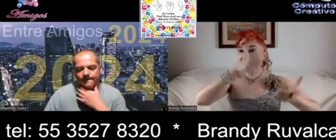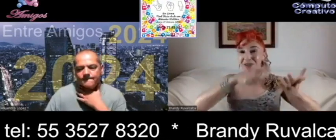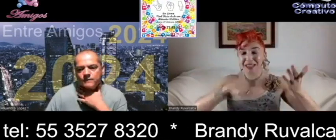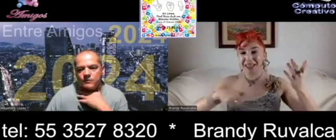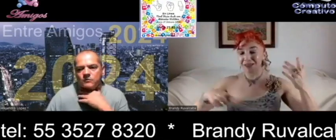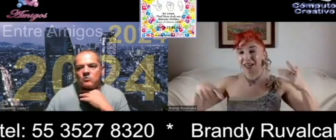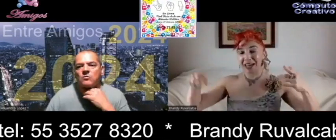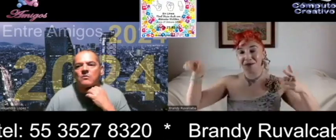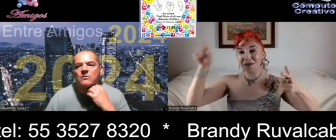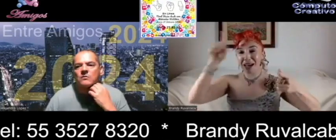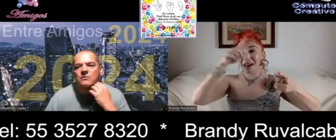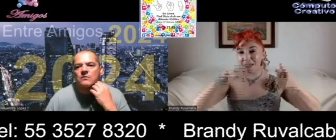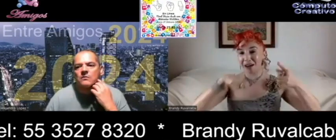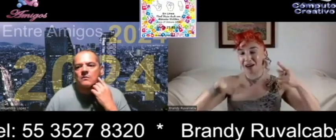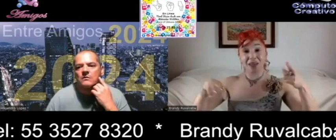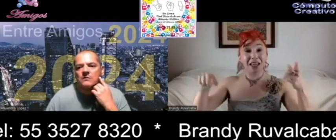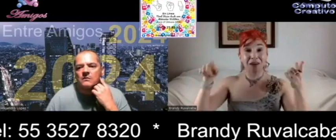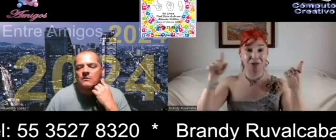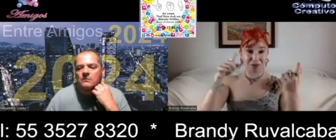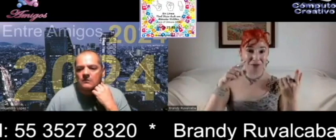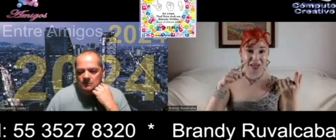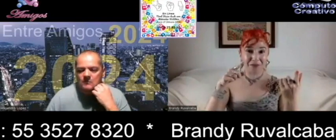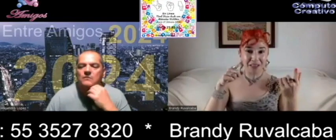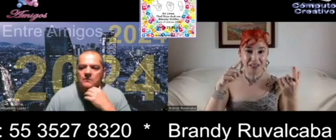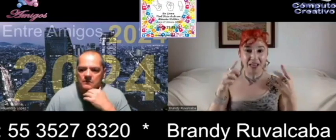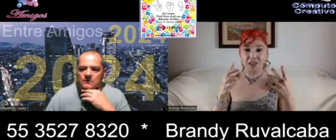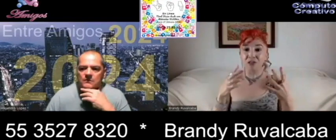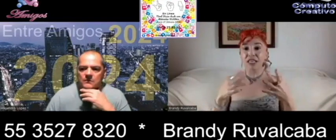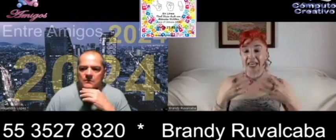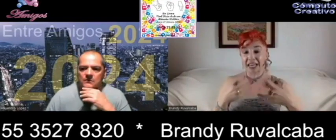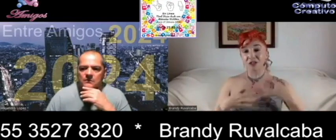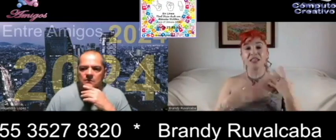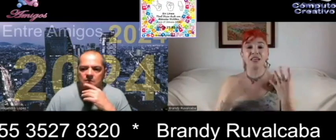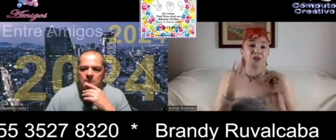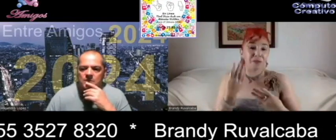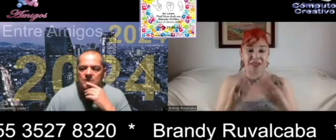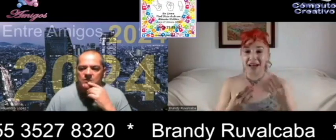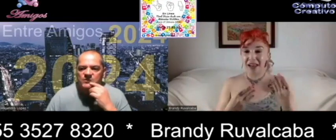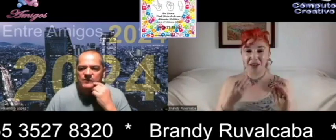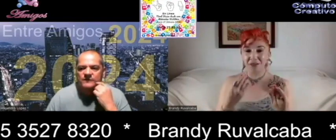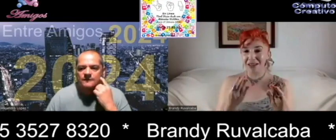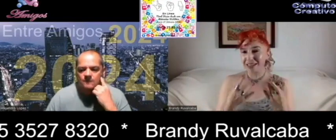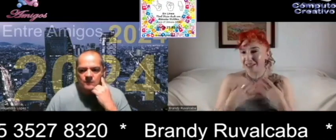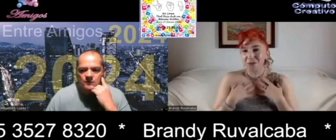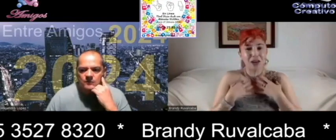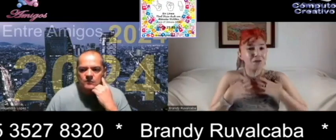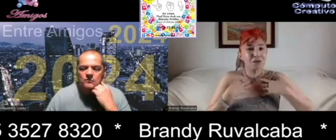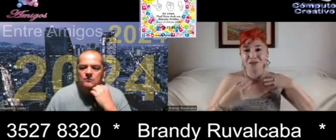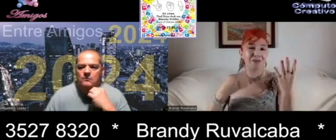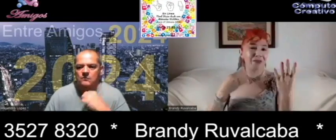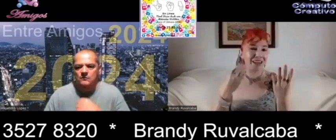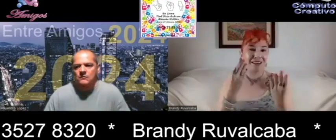una montaña, una rueda de la fortuna. Entonces, el hecho de que yo aprendiera la lengua de señas por el gusto, para ponerla en